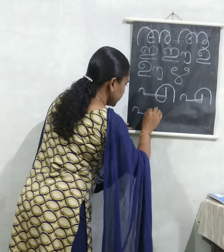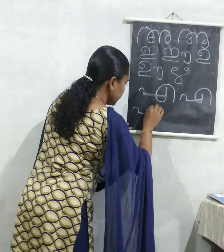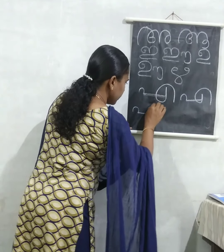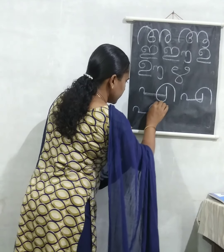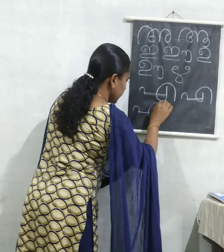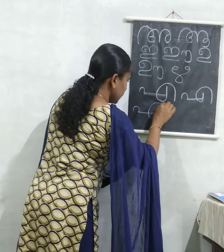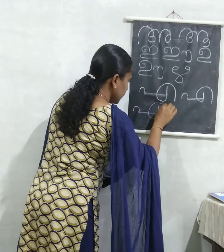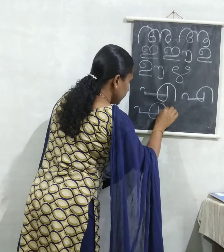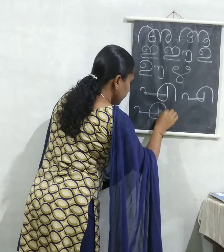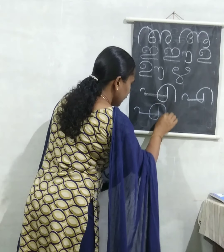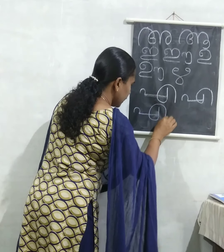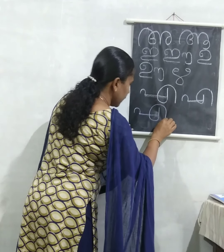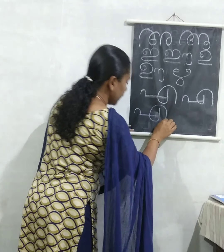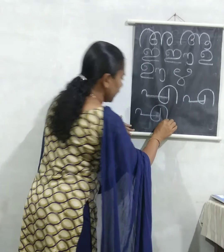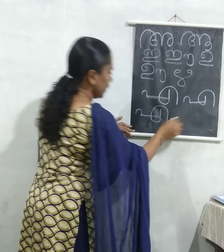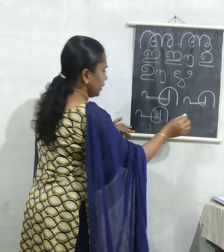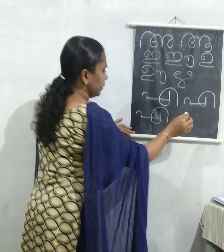ഇങ്ങനെ വരയ്ക്കാം.